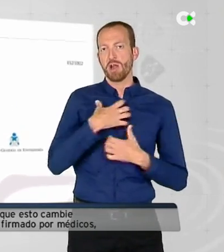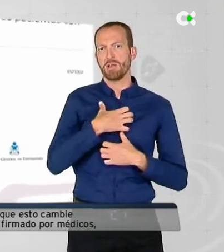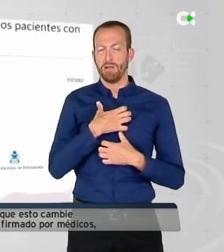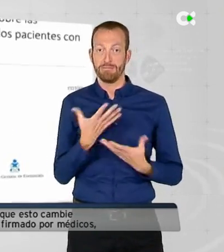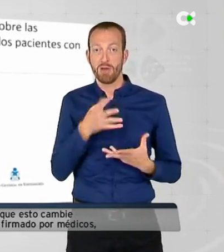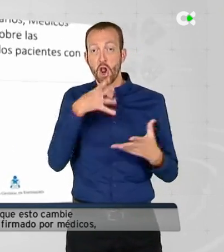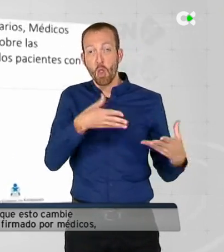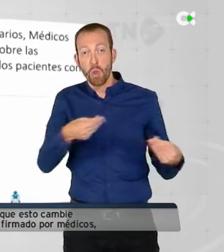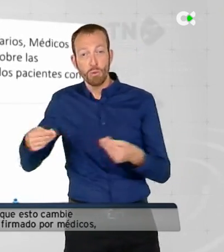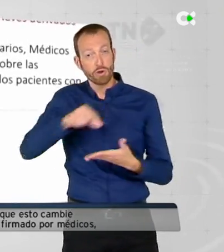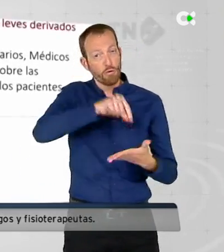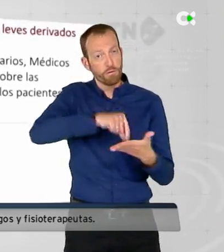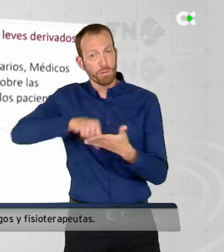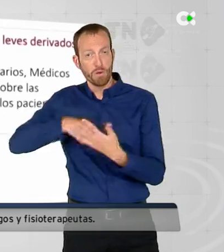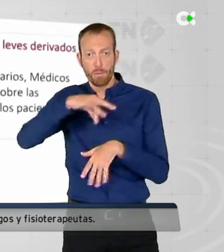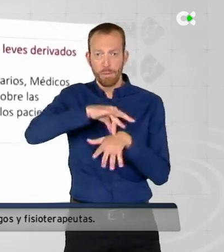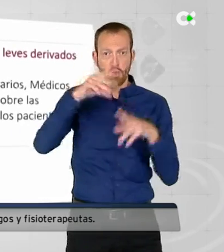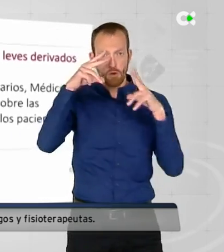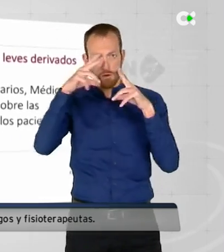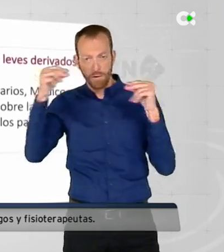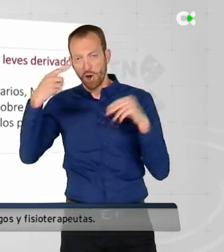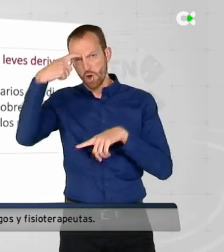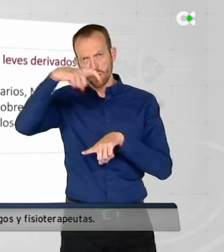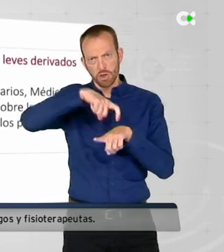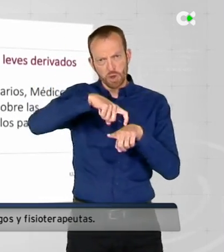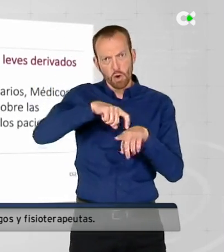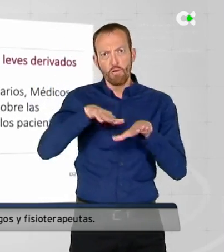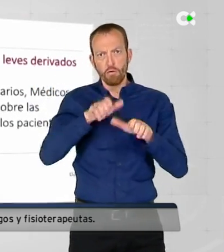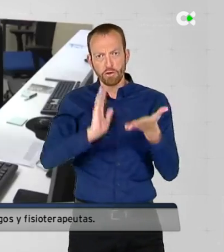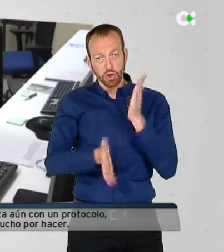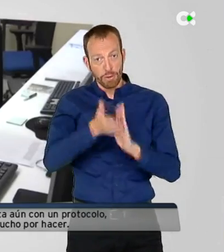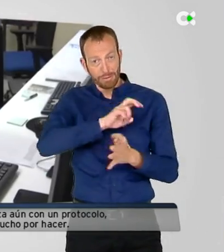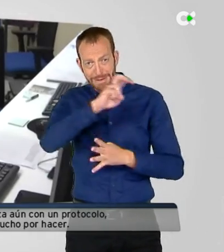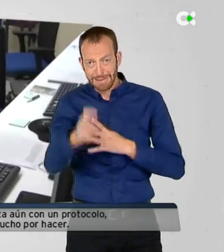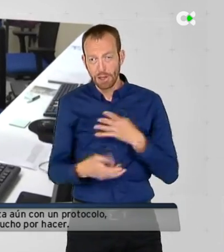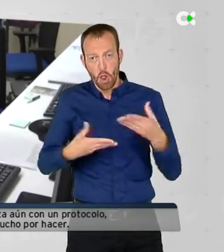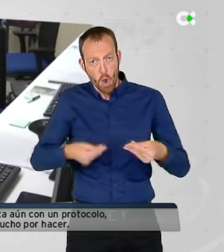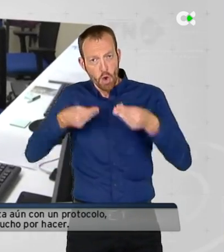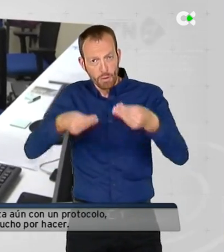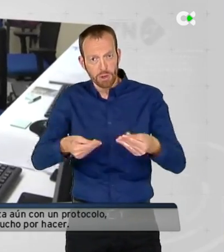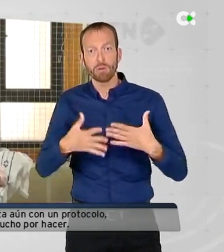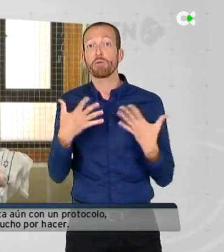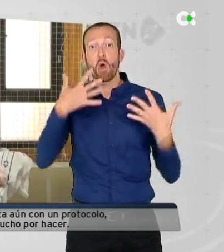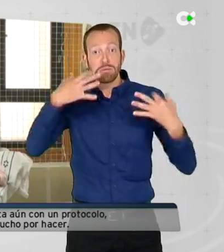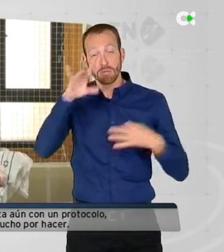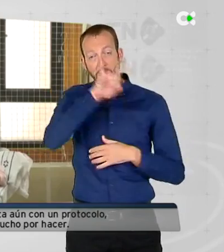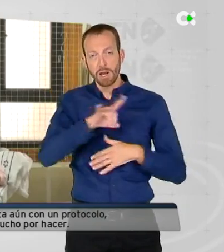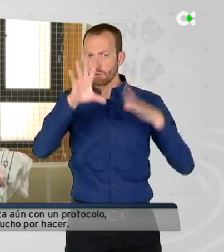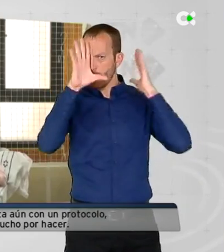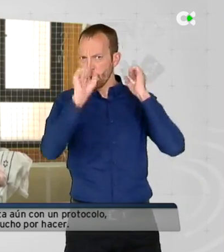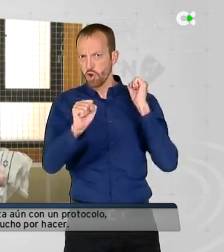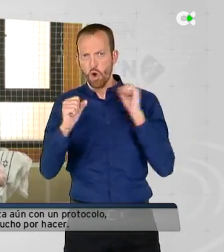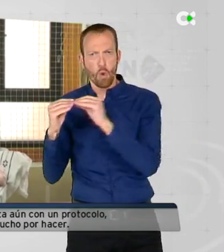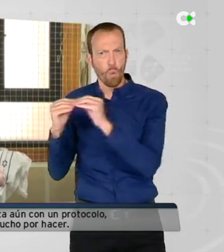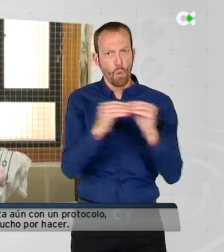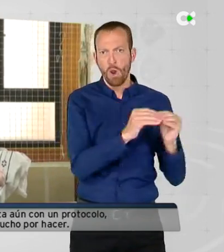con este documento firmado por médicos, enfermeros, psicólogos y fisioterapeutas. Pero Canarias no cuenta aún con un protocolo. Dicen